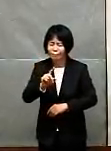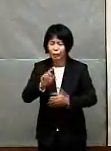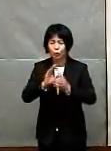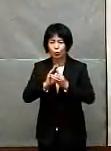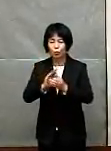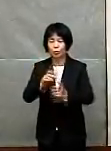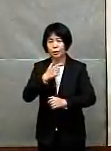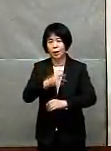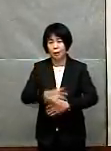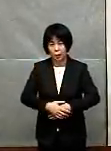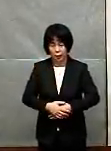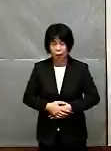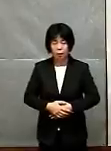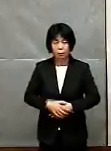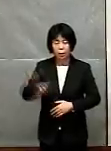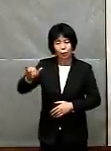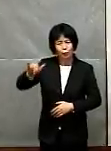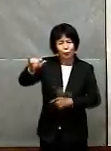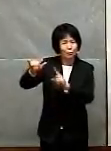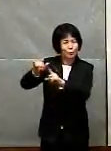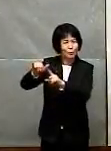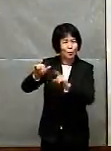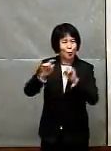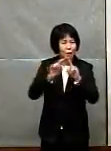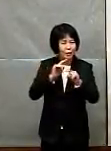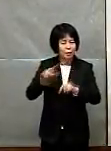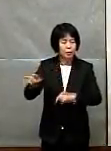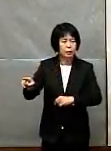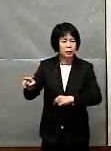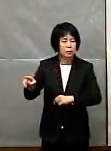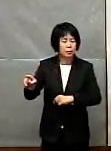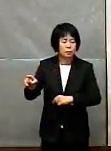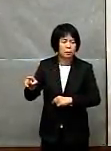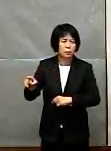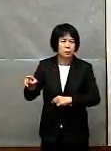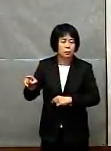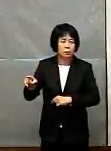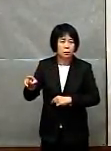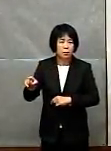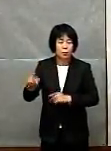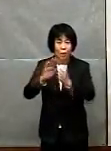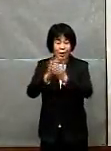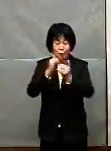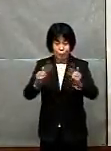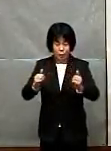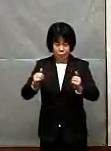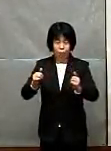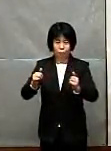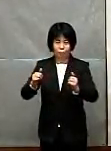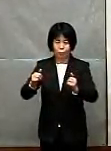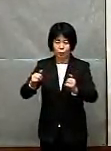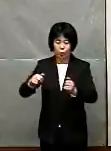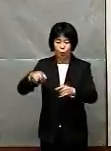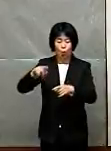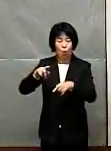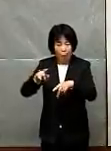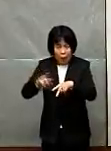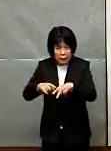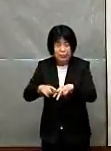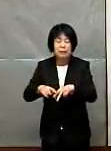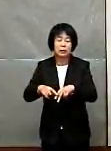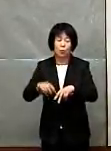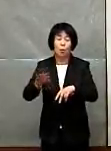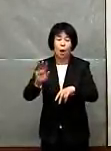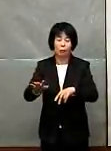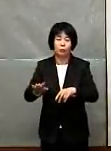ております。で、空港のお話ですと、また県民の足でもありますけれども、ビジ